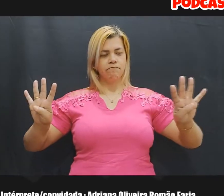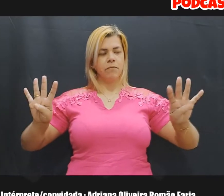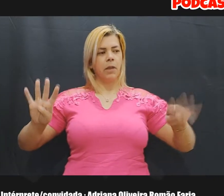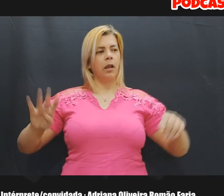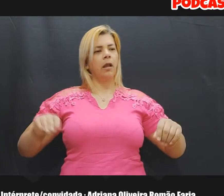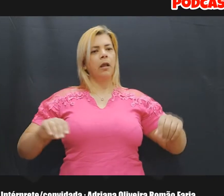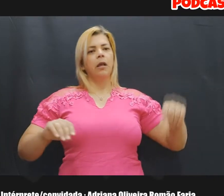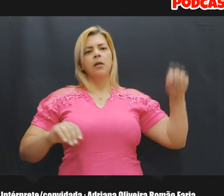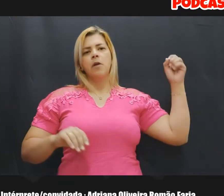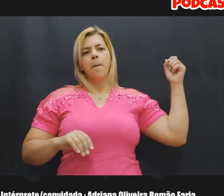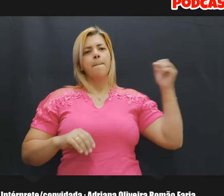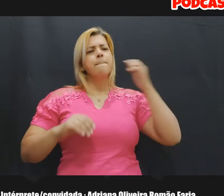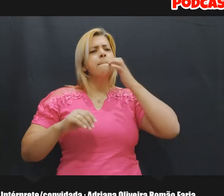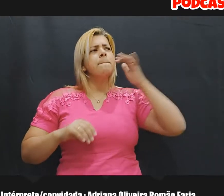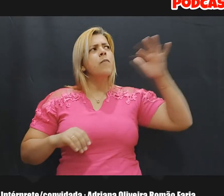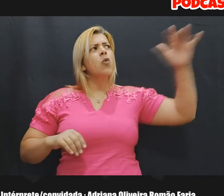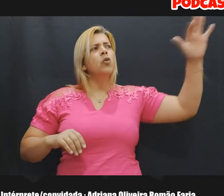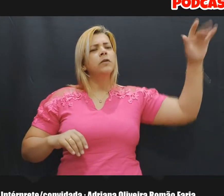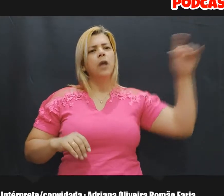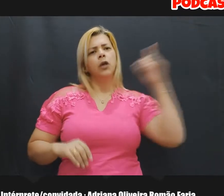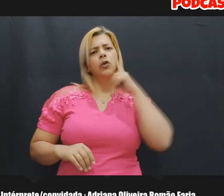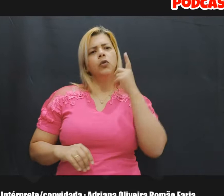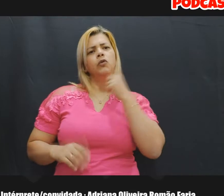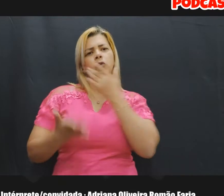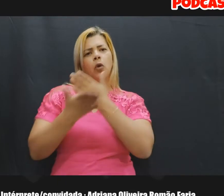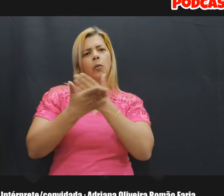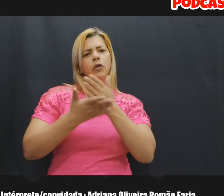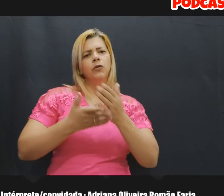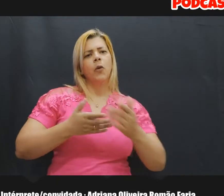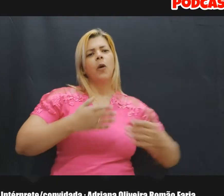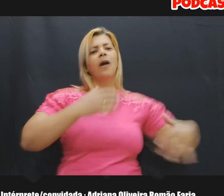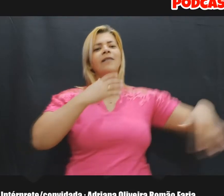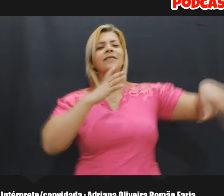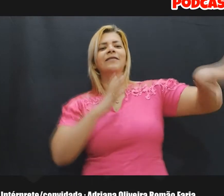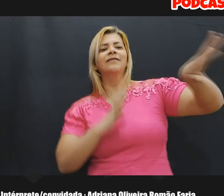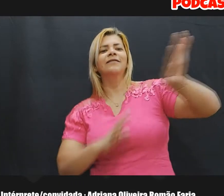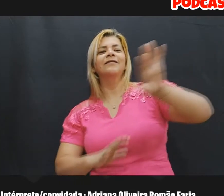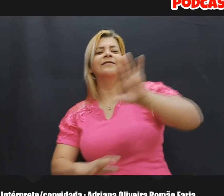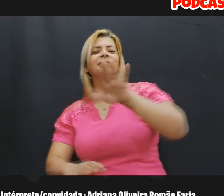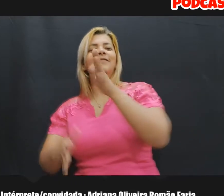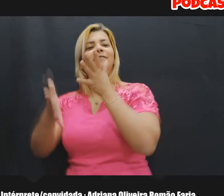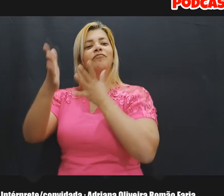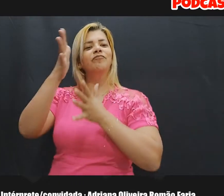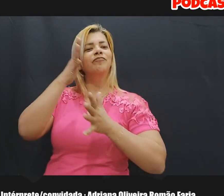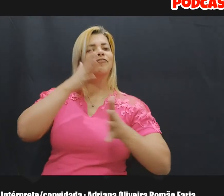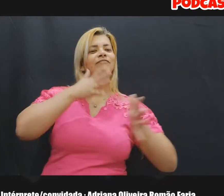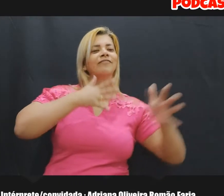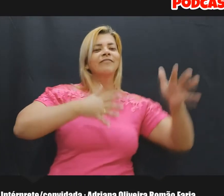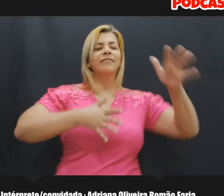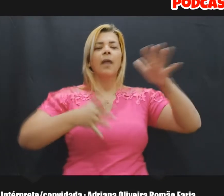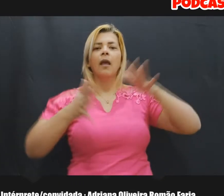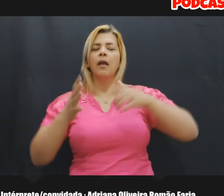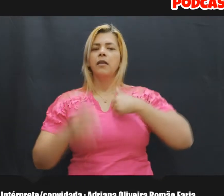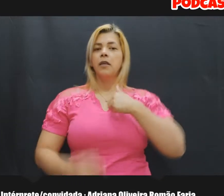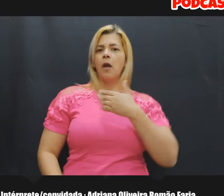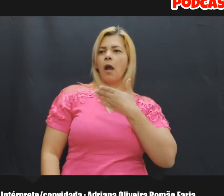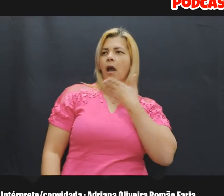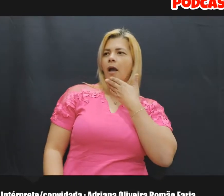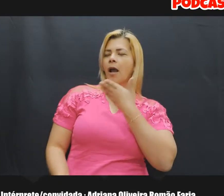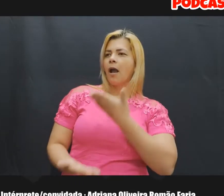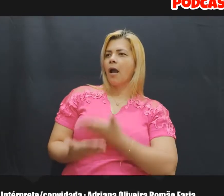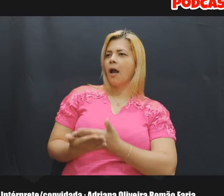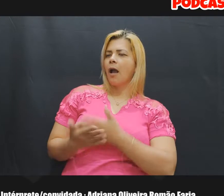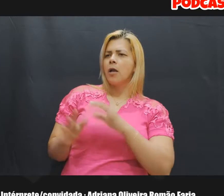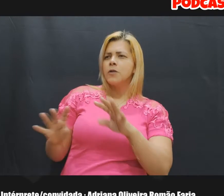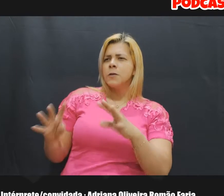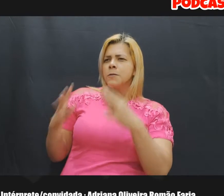interpretaram, cantaram, soltaram uma música lá e começaram a gesticular, a fazer a Libras. E aquilo me